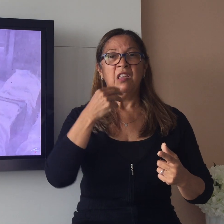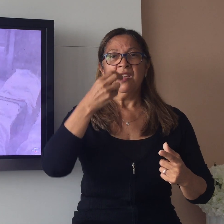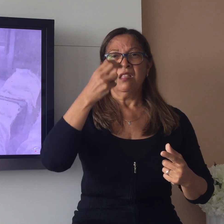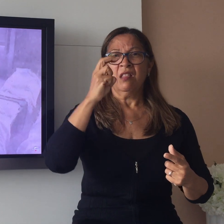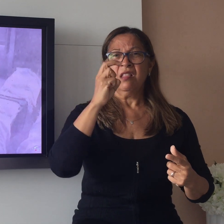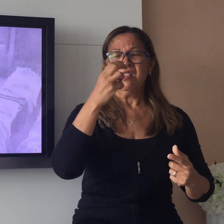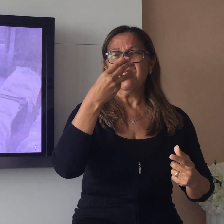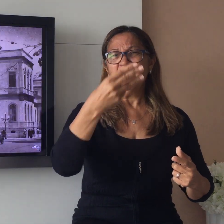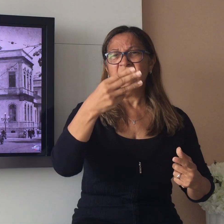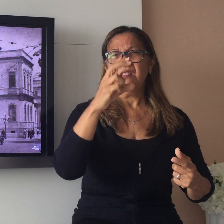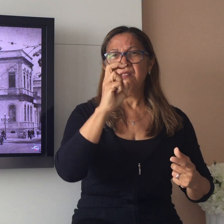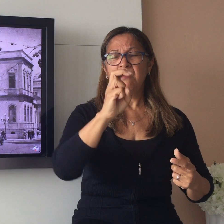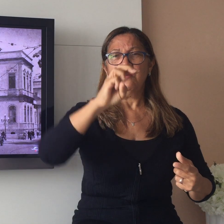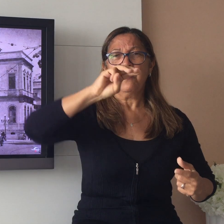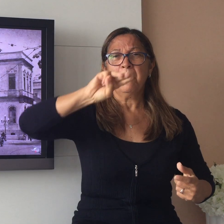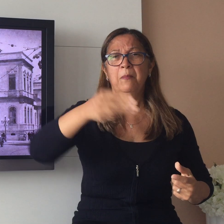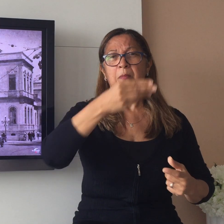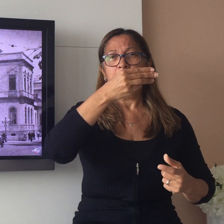mil brasileiros.